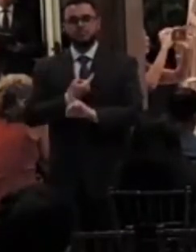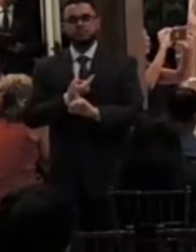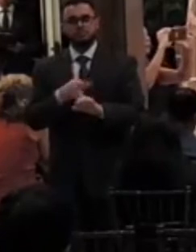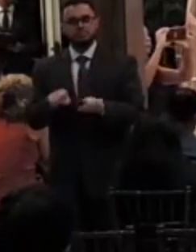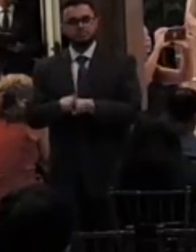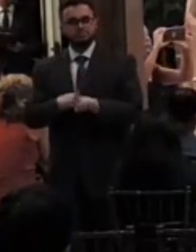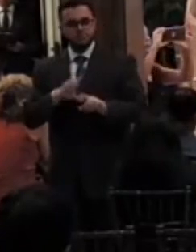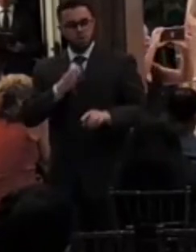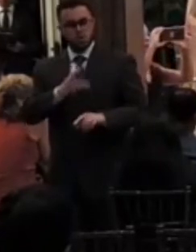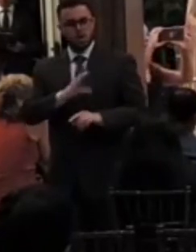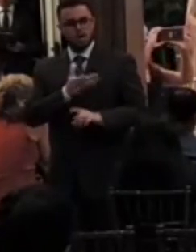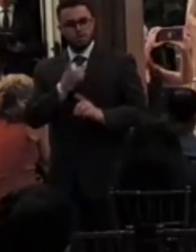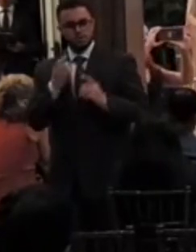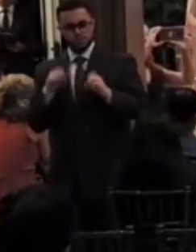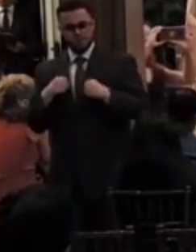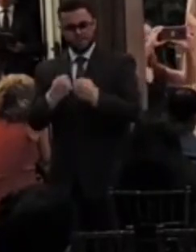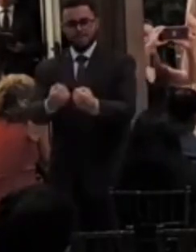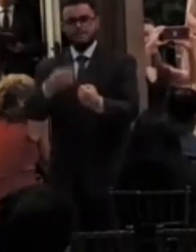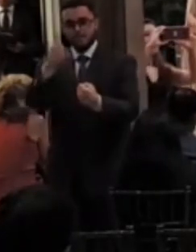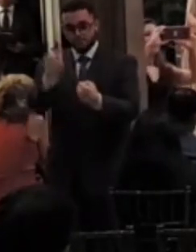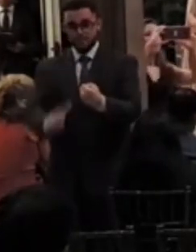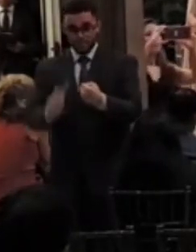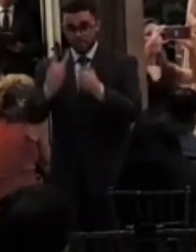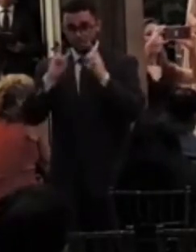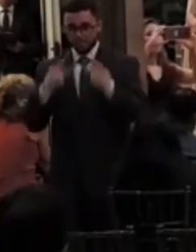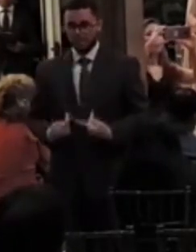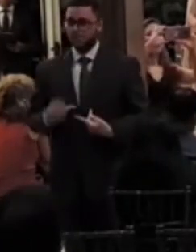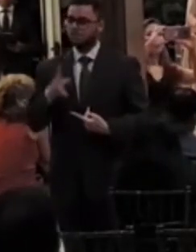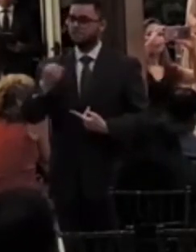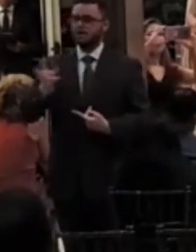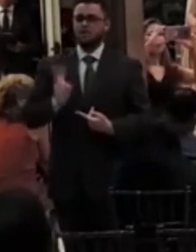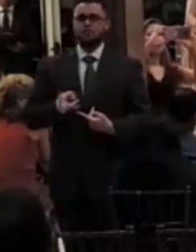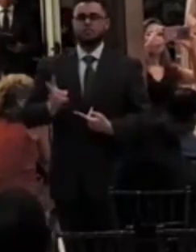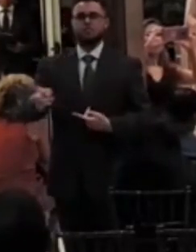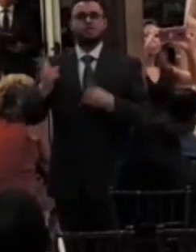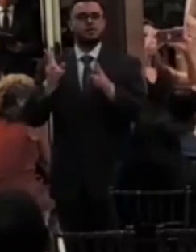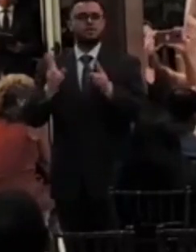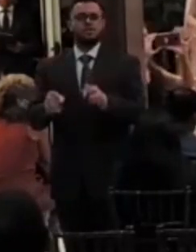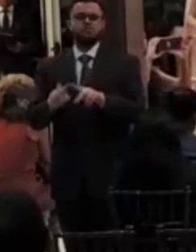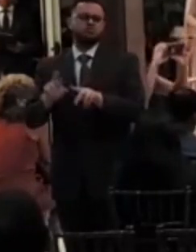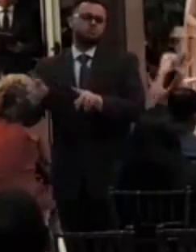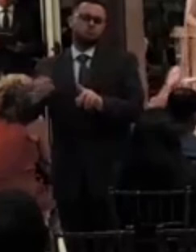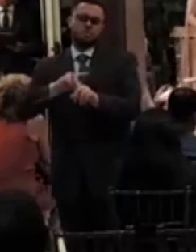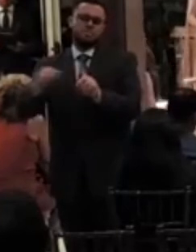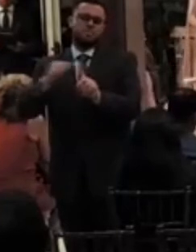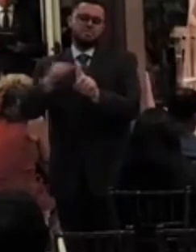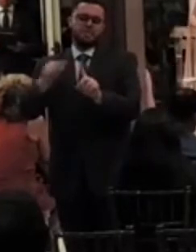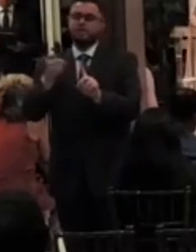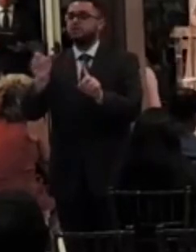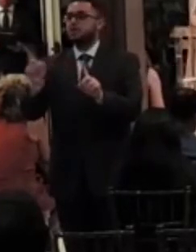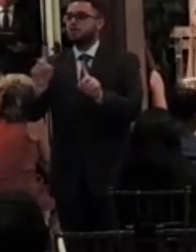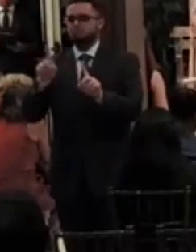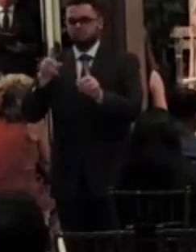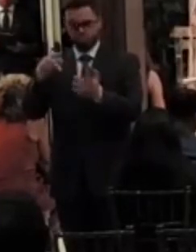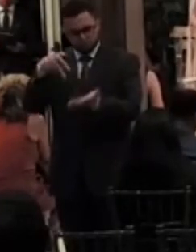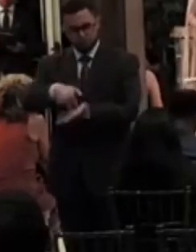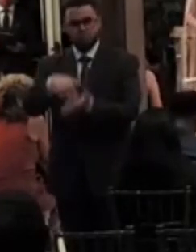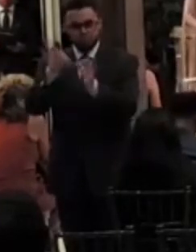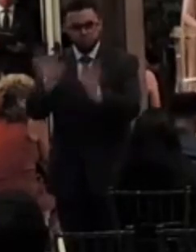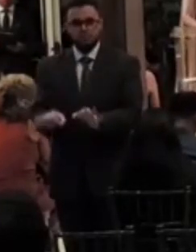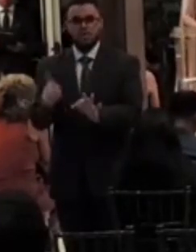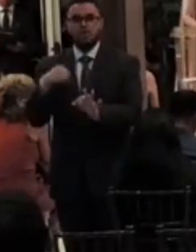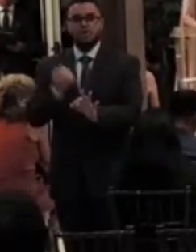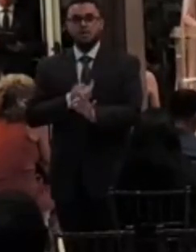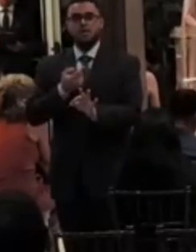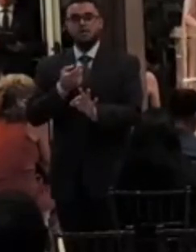direitos humanos e queremos e continuaremos fazer isso sem meias palavras. Ousamos reafirmar a nossa